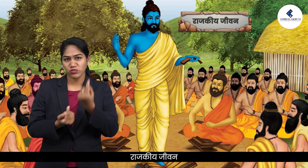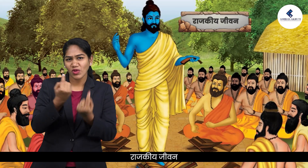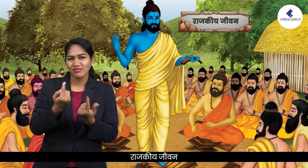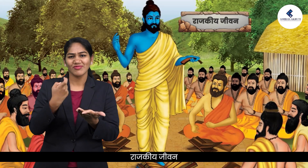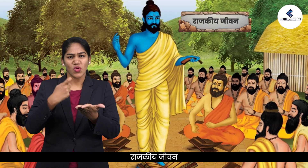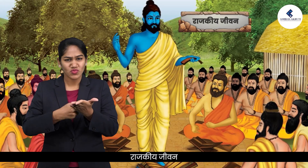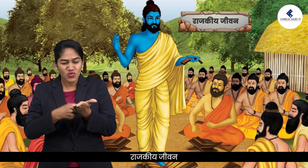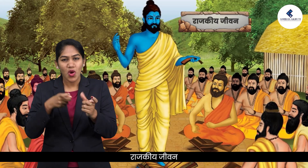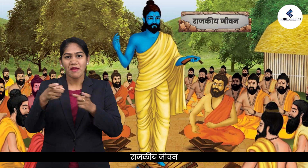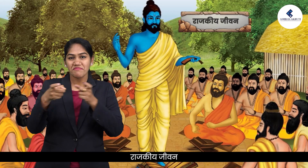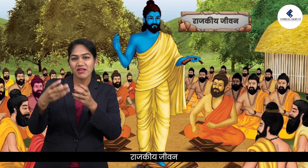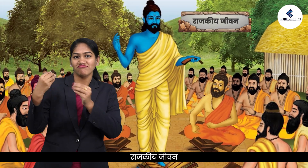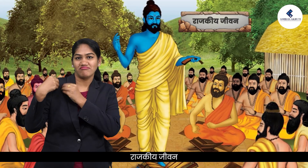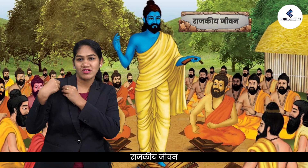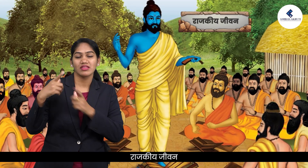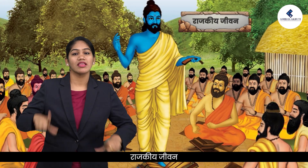राजकीय जीवन.